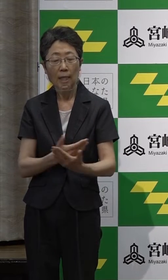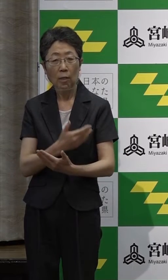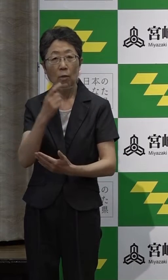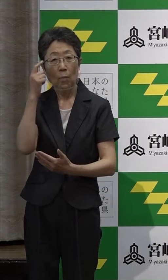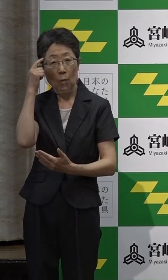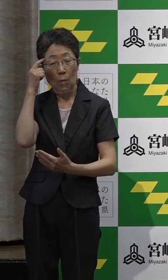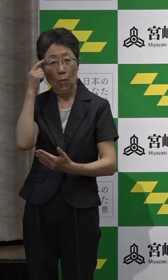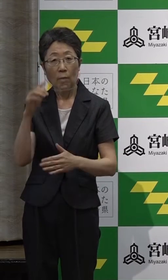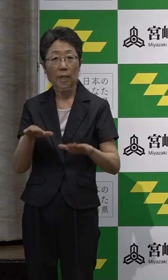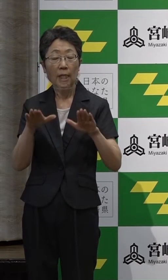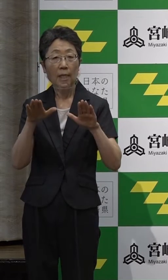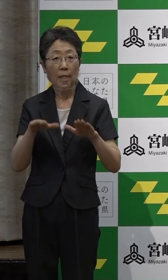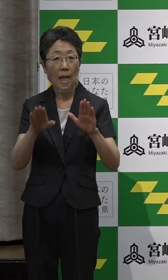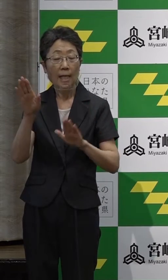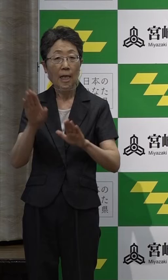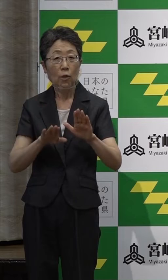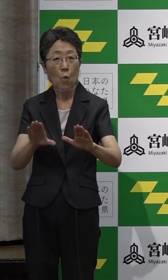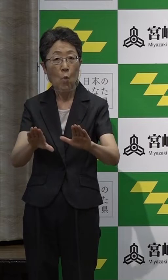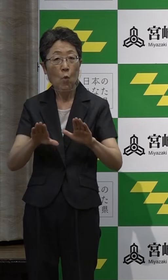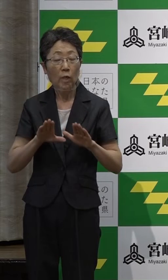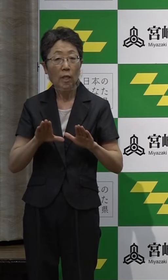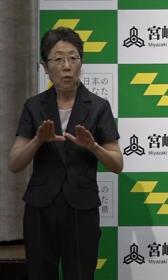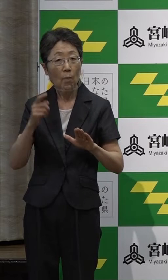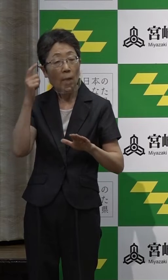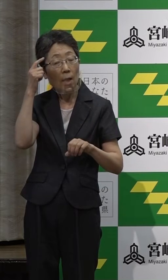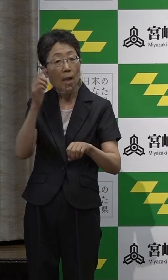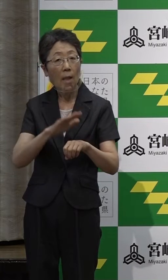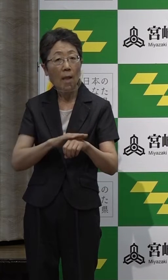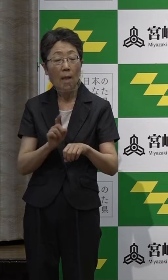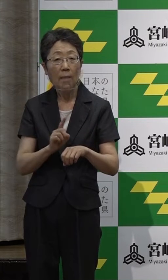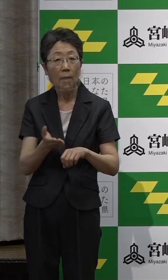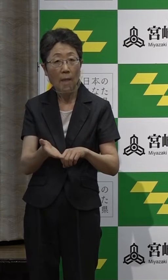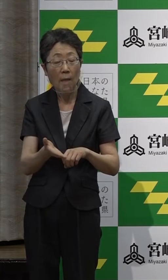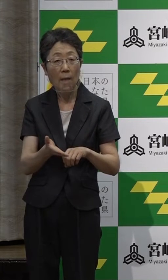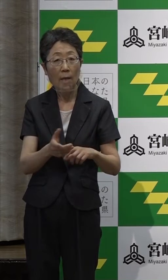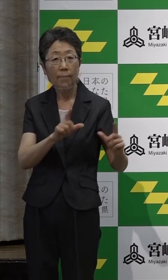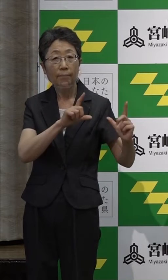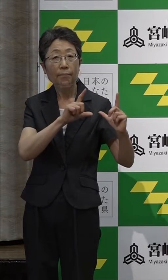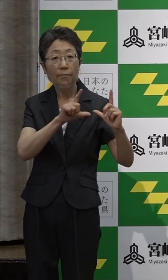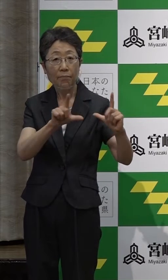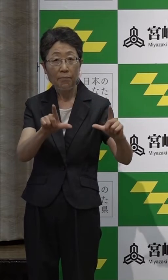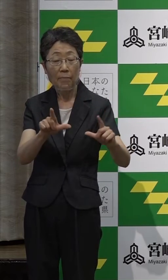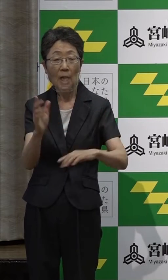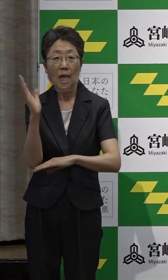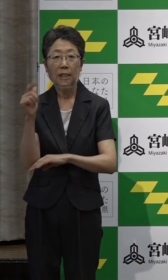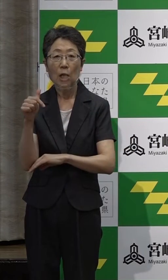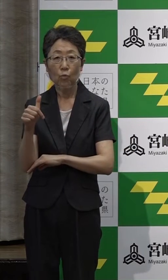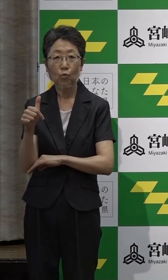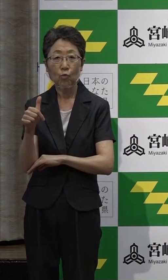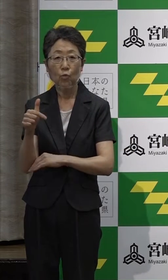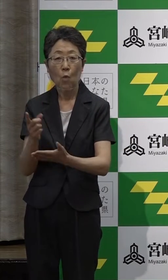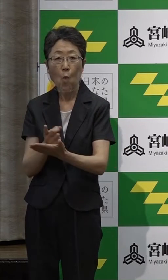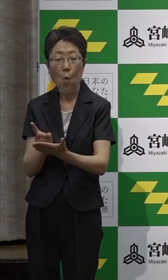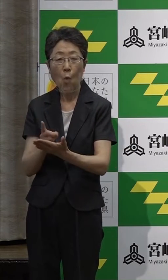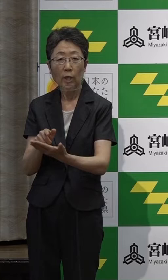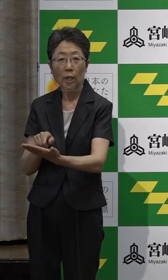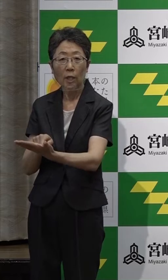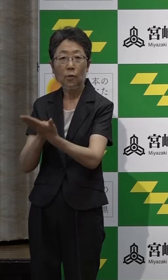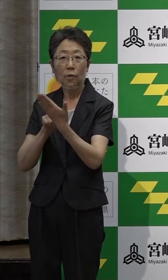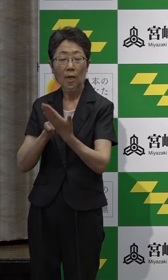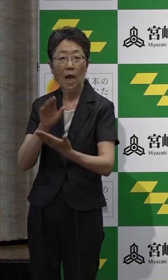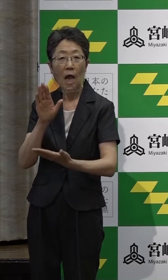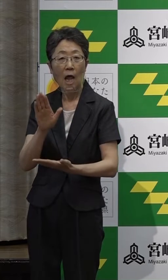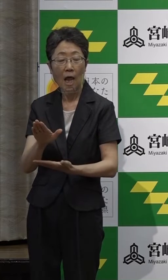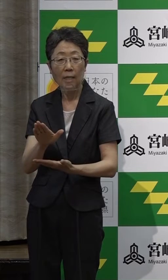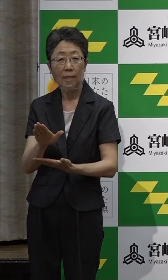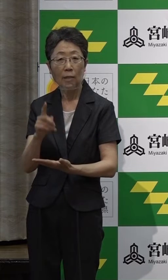の現状の受け止めというのはどのようにお考えでしょうか。 はい、その政府の方針なり、通知が来たのかもしれません。それを